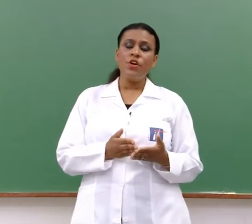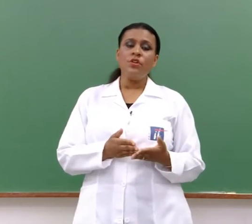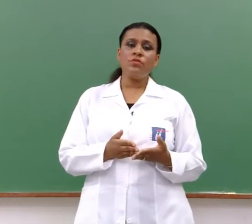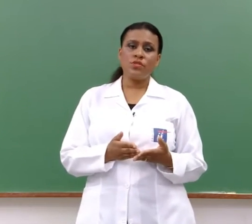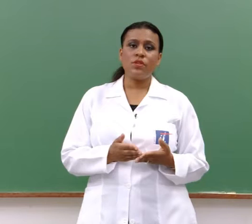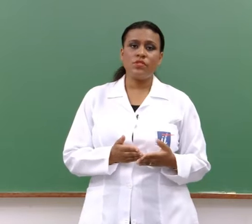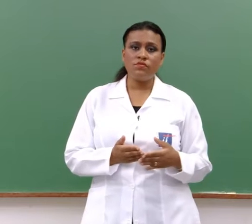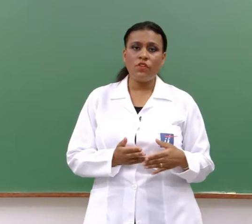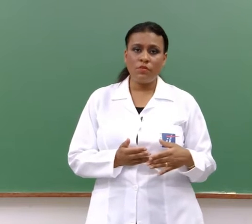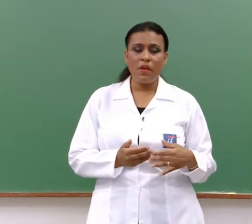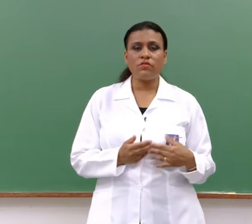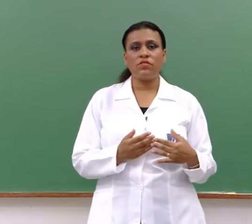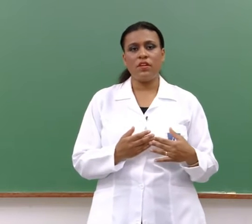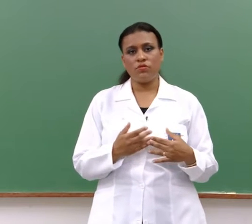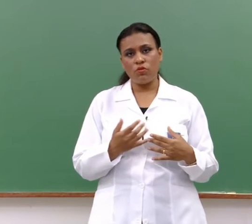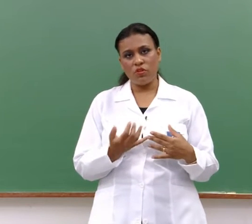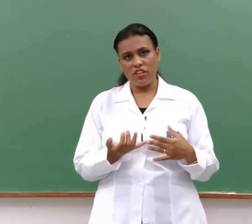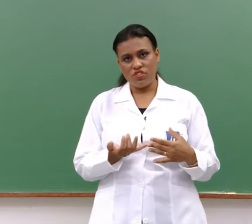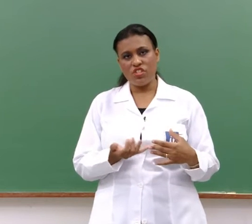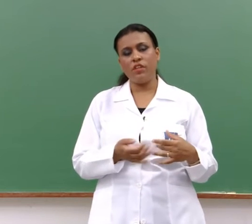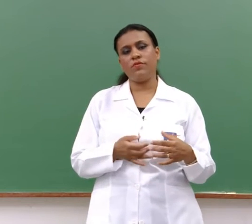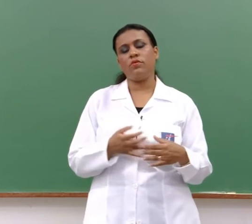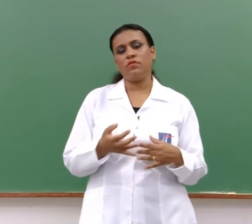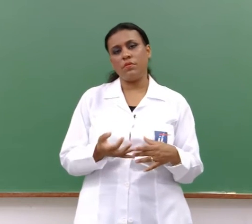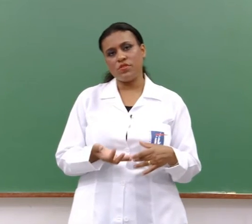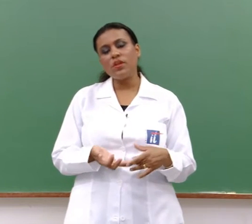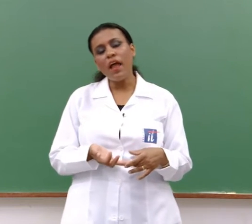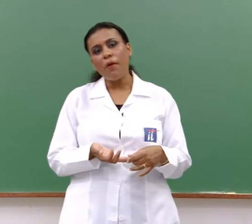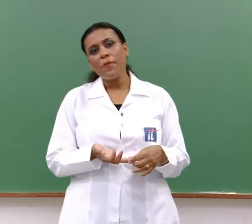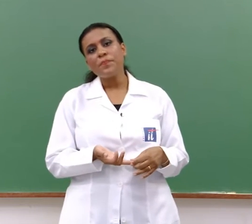no seu desenvolvimento, tanto cognitivo quanto emocional.